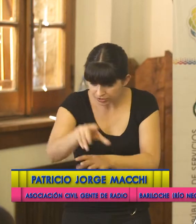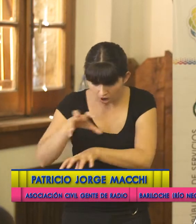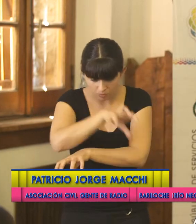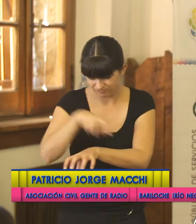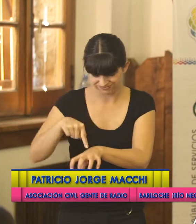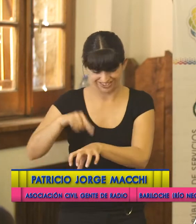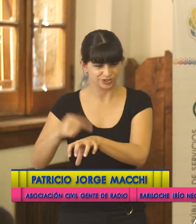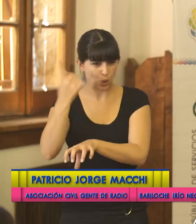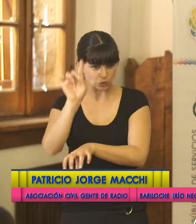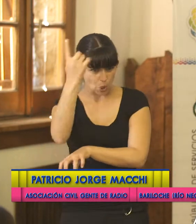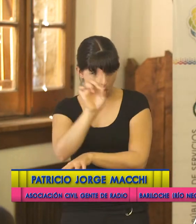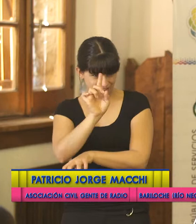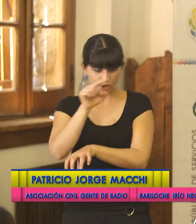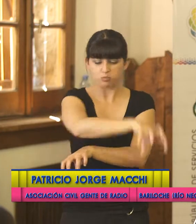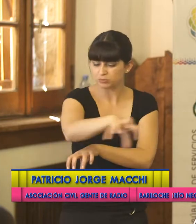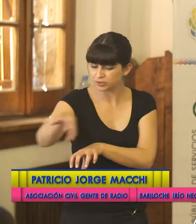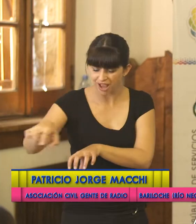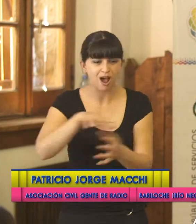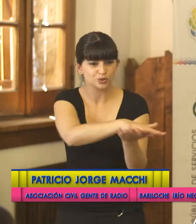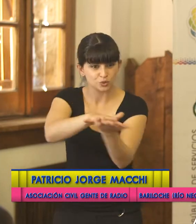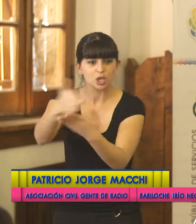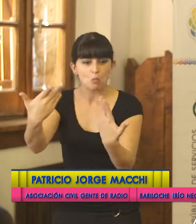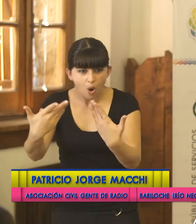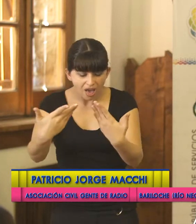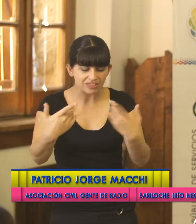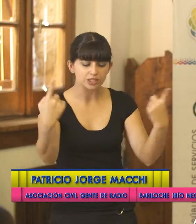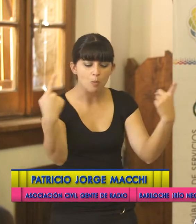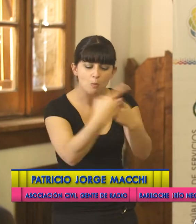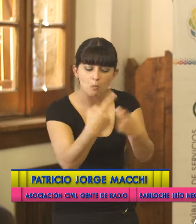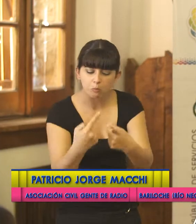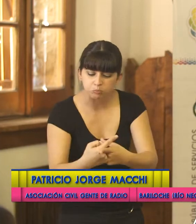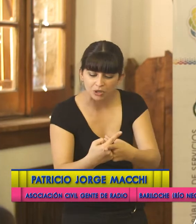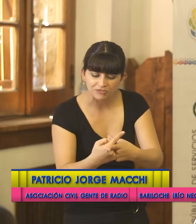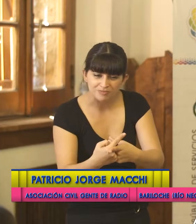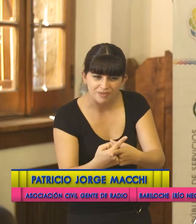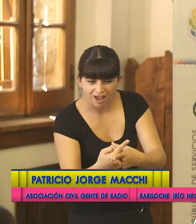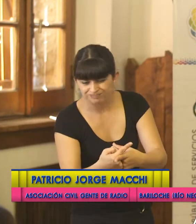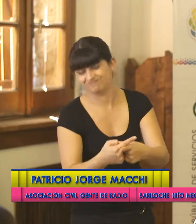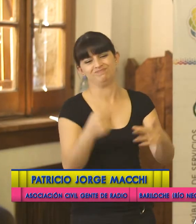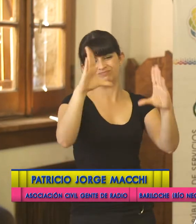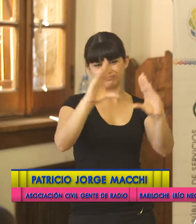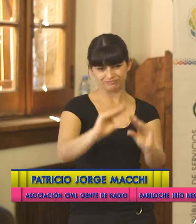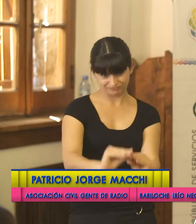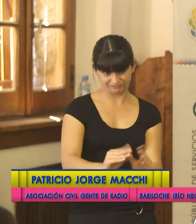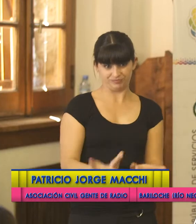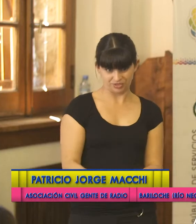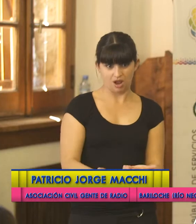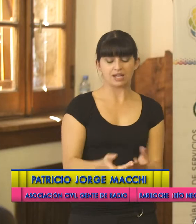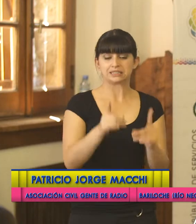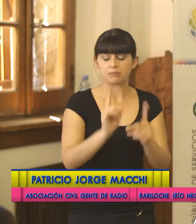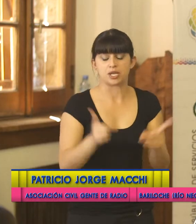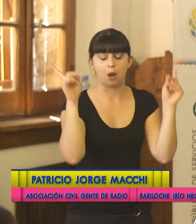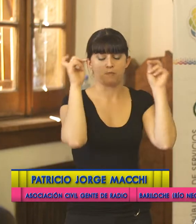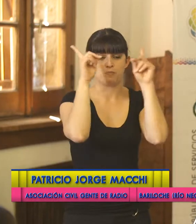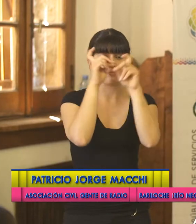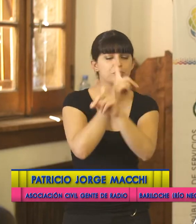entre emisoras evitaría conflictos entre los radioescuchas o los televidentes y